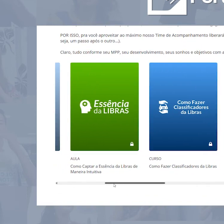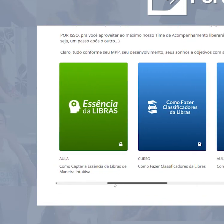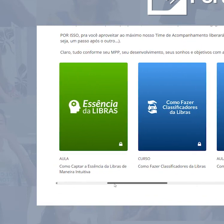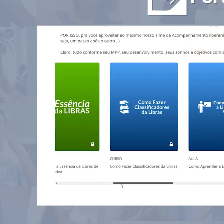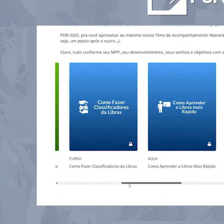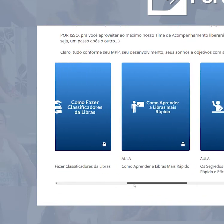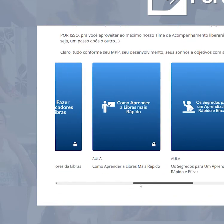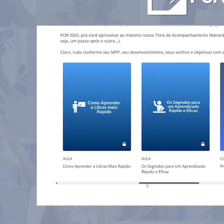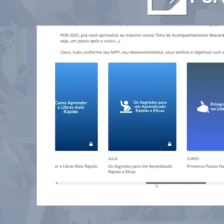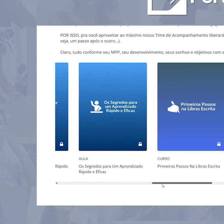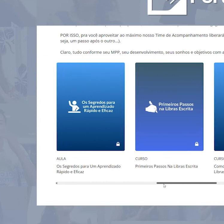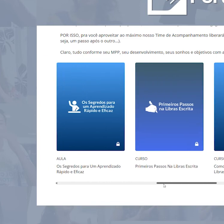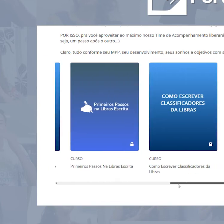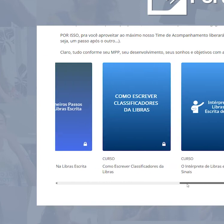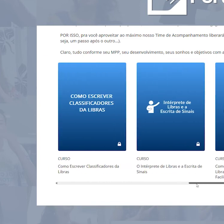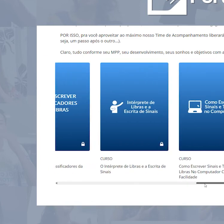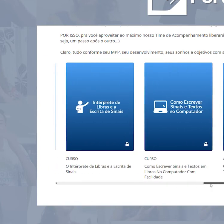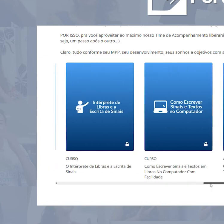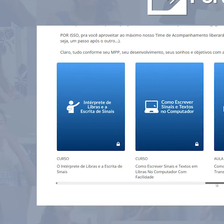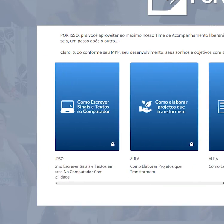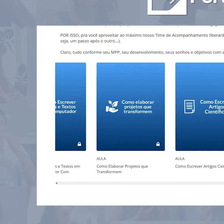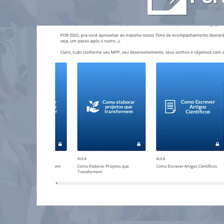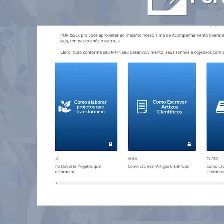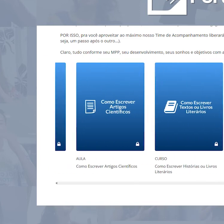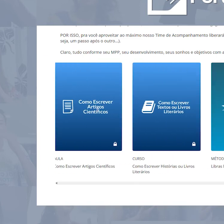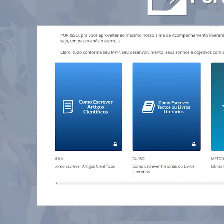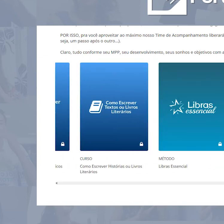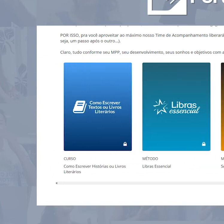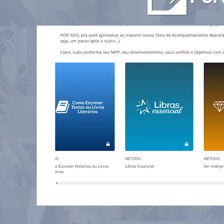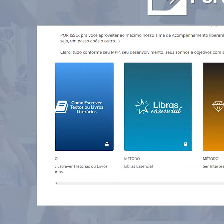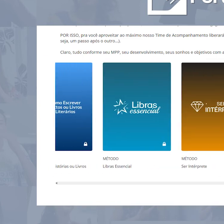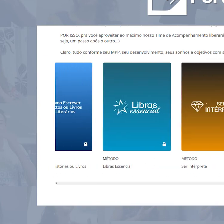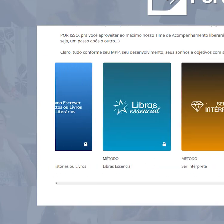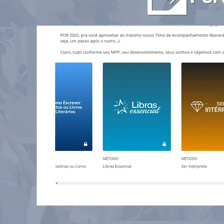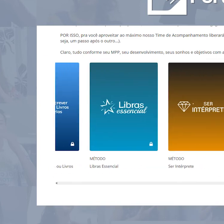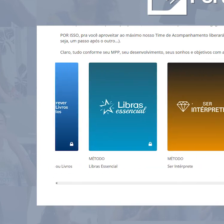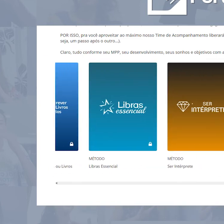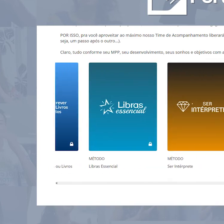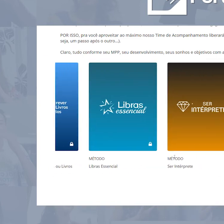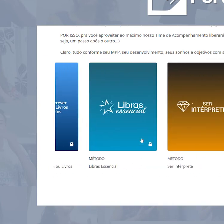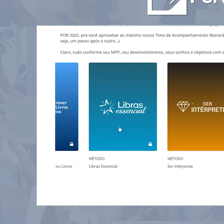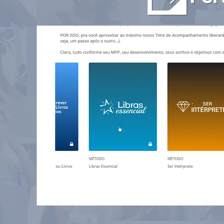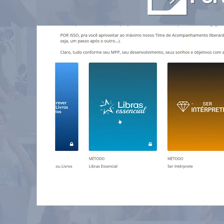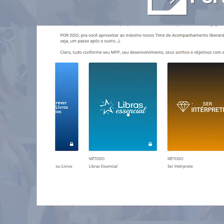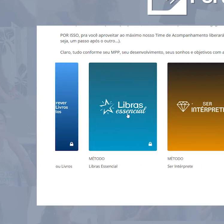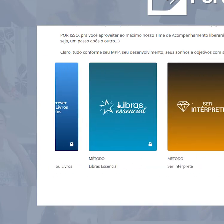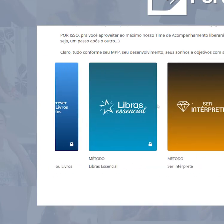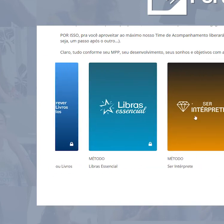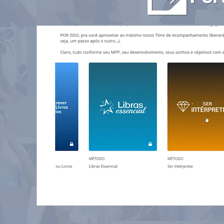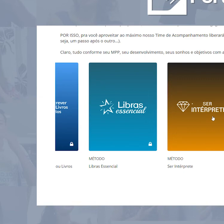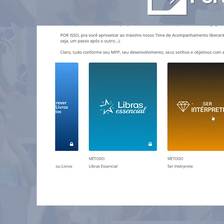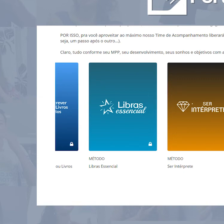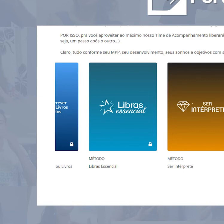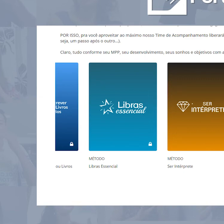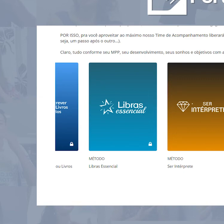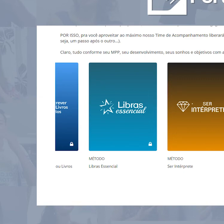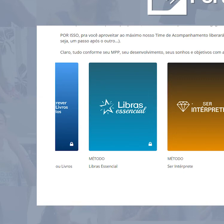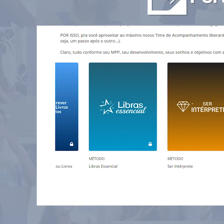Portal Unilibras. Lá você vai ter o nosso acompanhamento, orientação, direcionamento, para você poder aprender, se